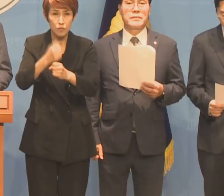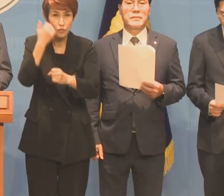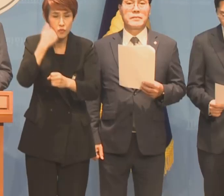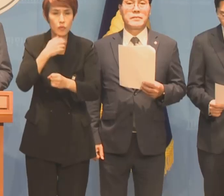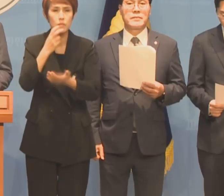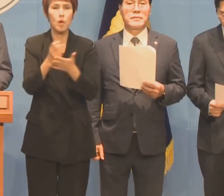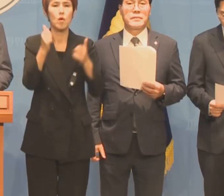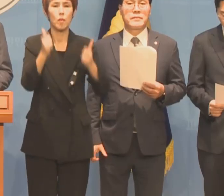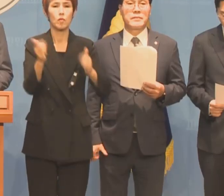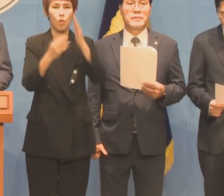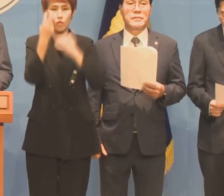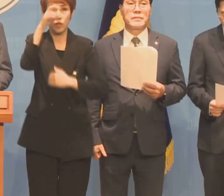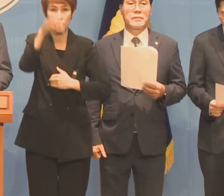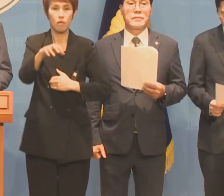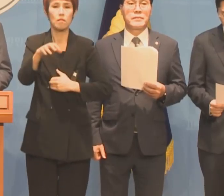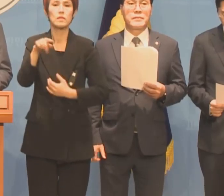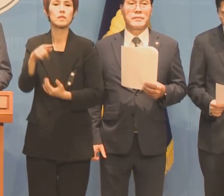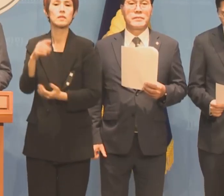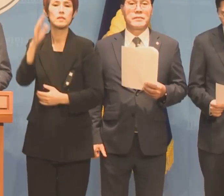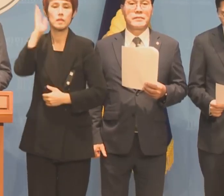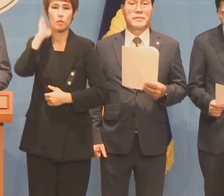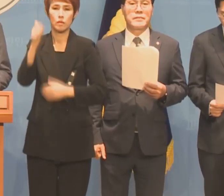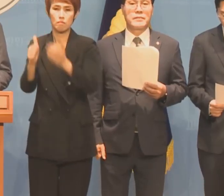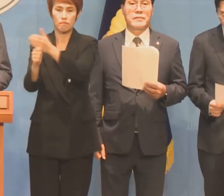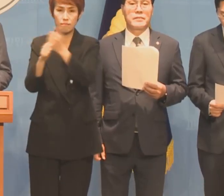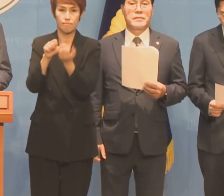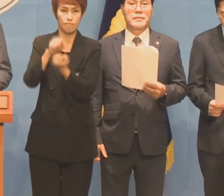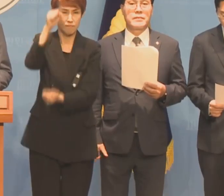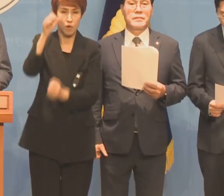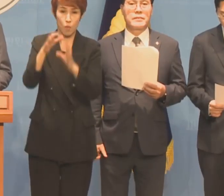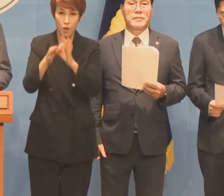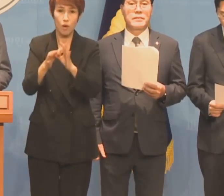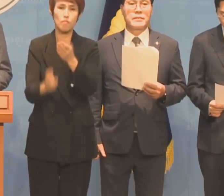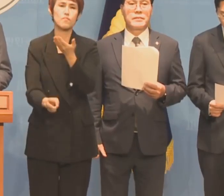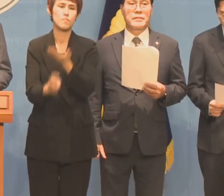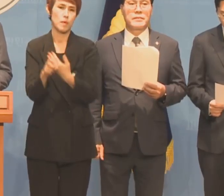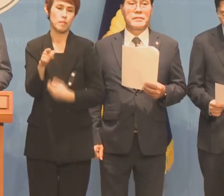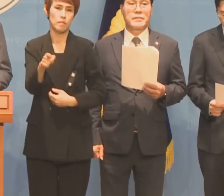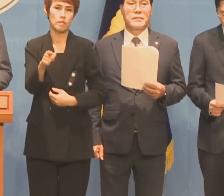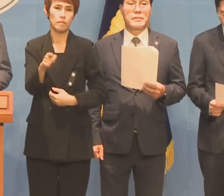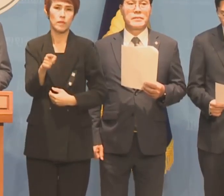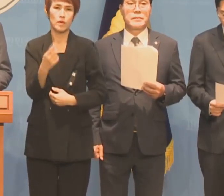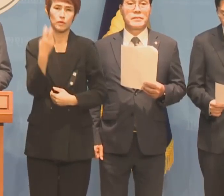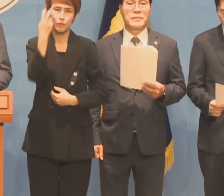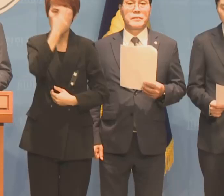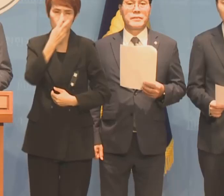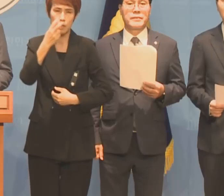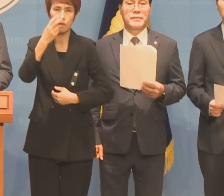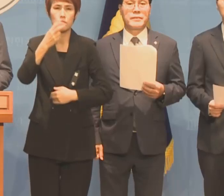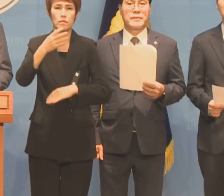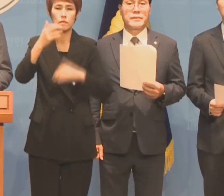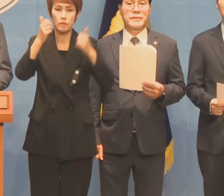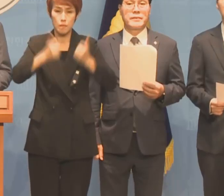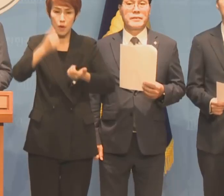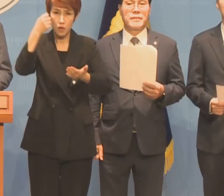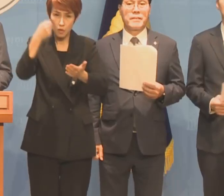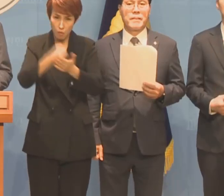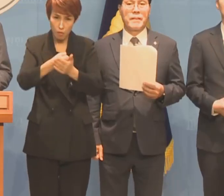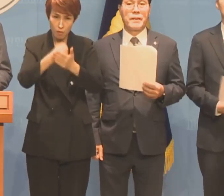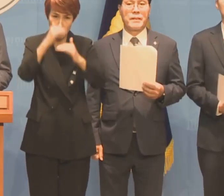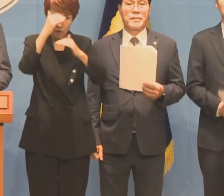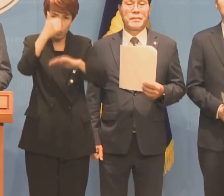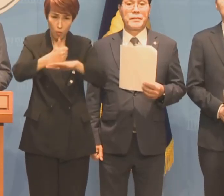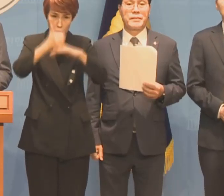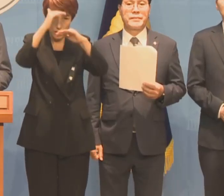공수처의 체포영장 청구와 관련된 위법성 논란은 향후 수사와 재판 결과에 대한 시비까지 불러올